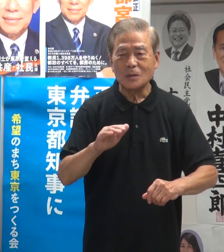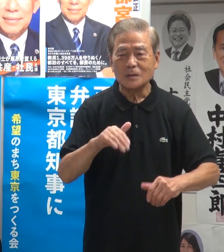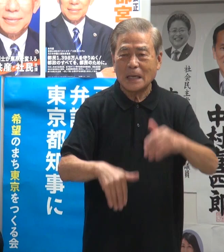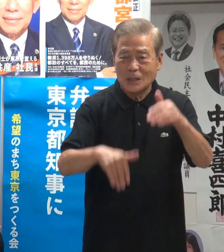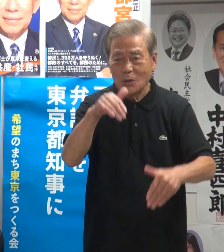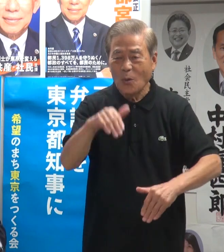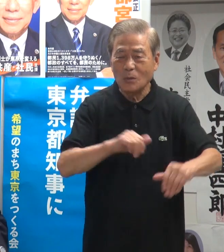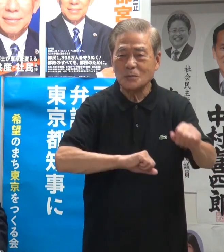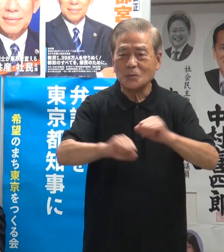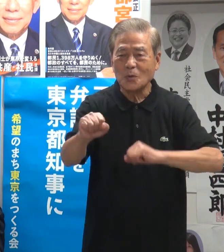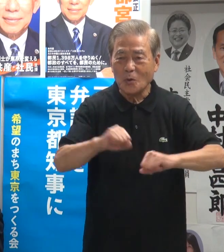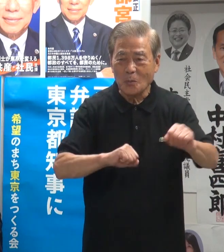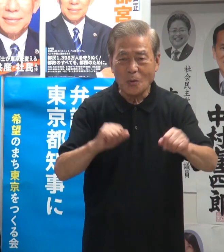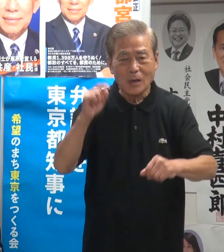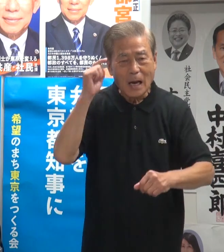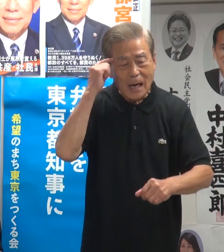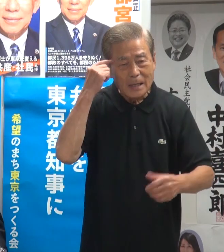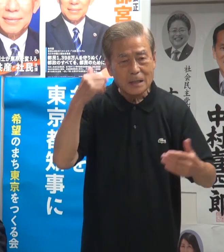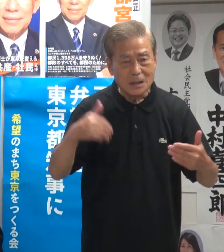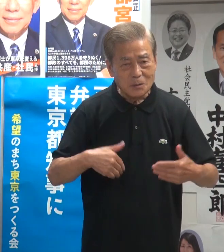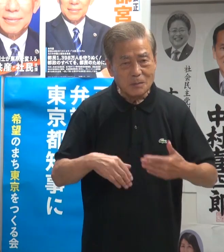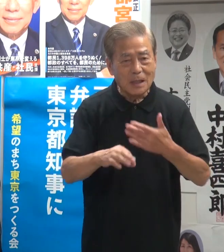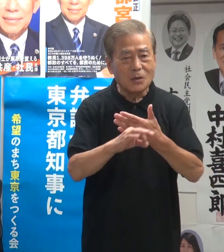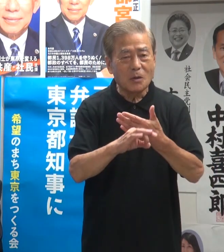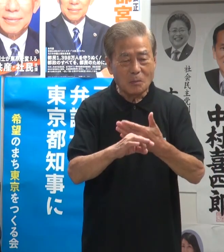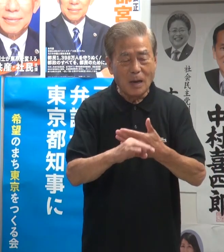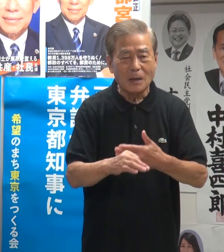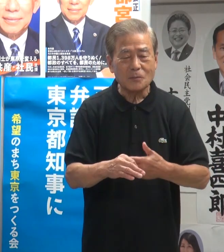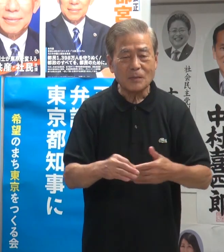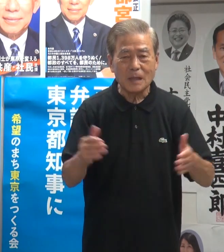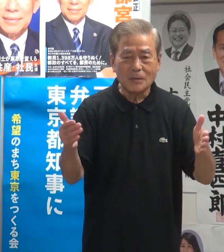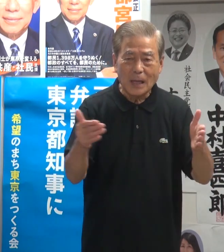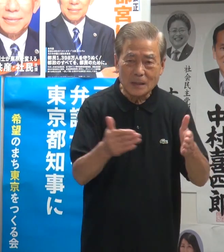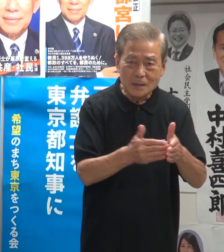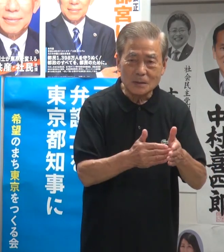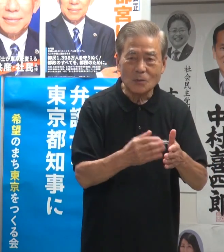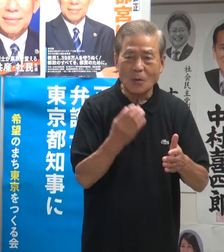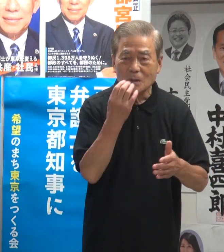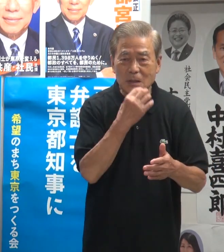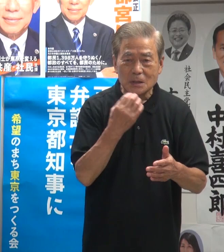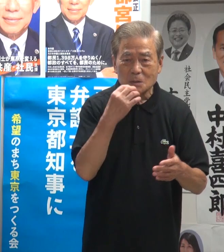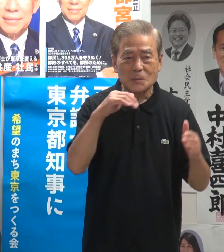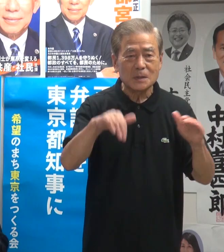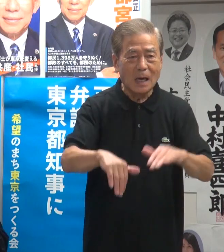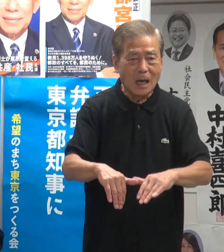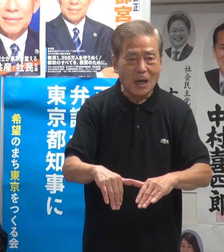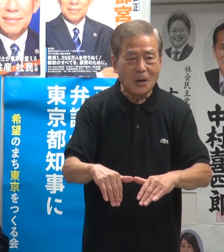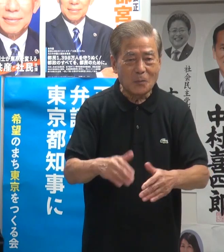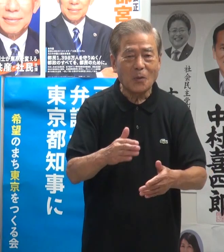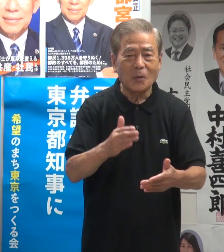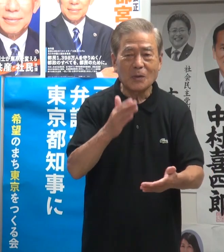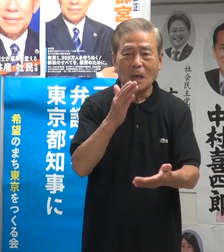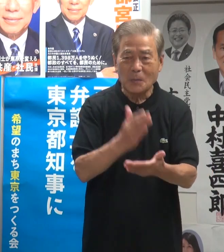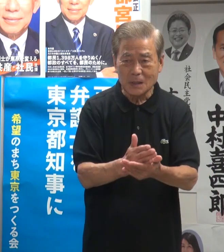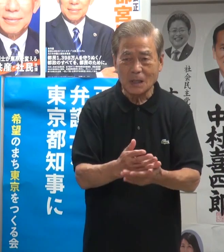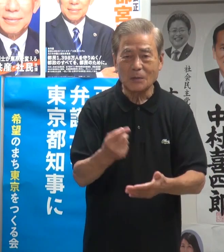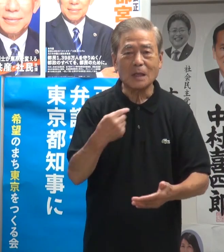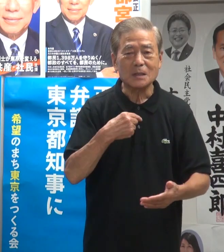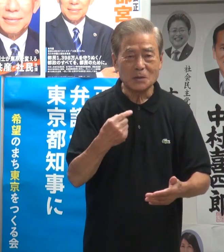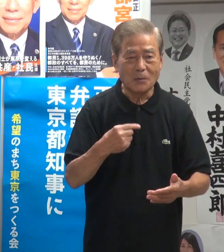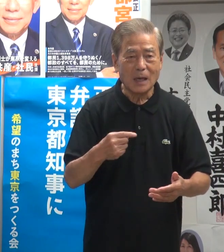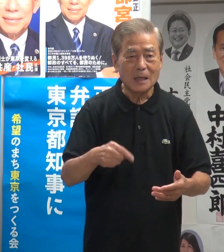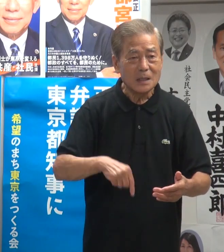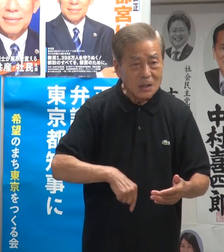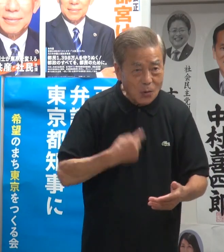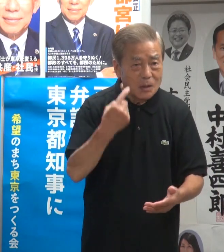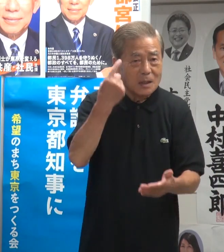で、最終日の、まあ、渋谷あたりで予定してた最終凱旋は取りやめで、まあ、1人で都庁前でですね、